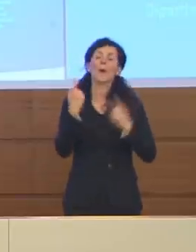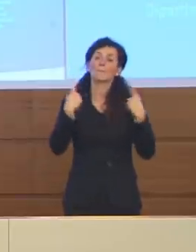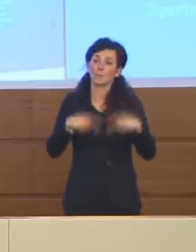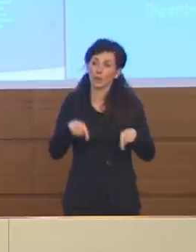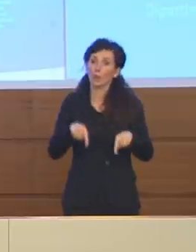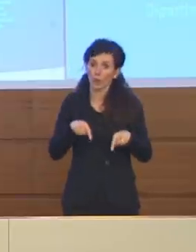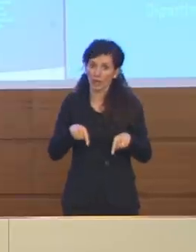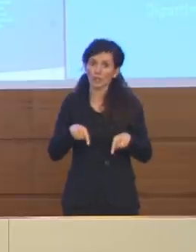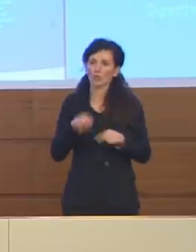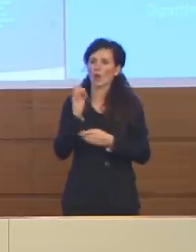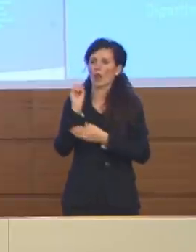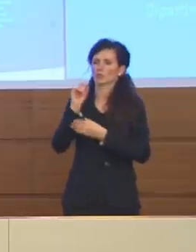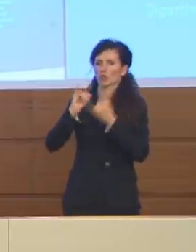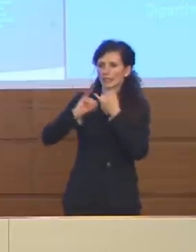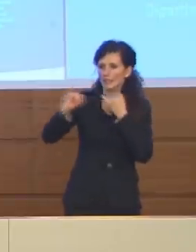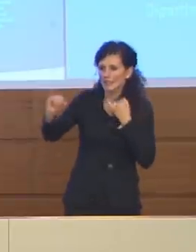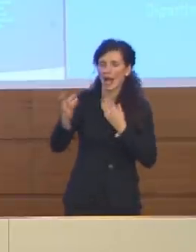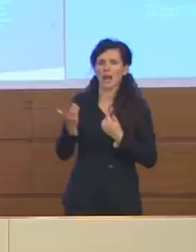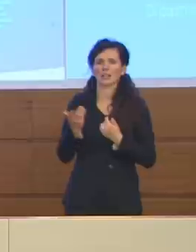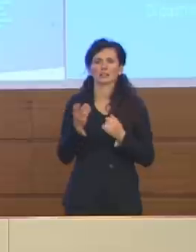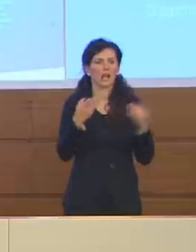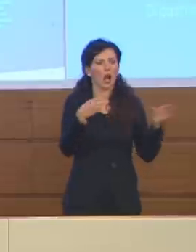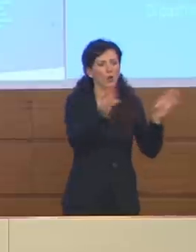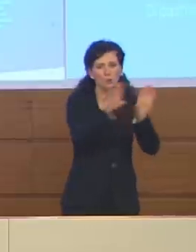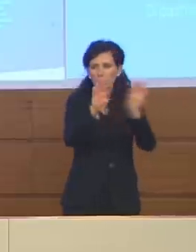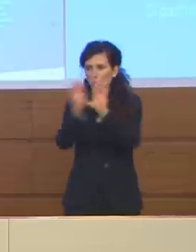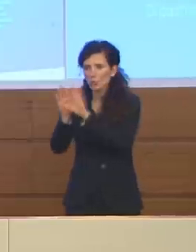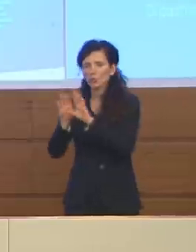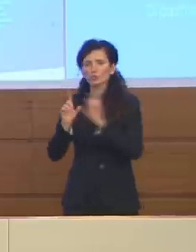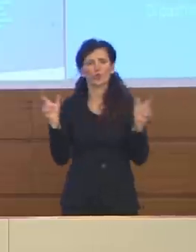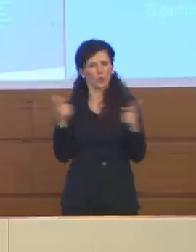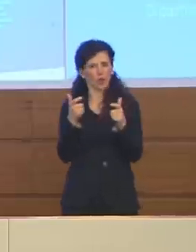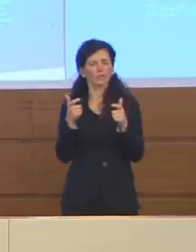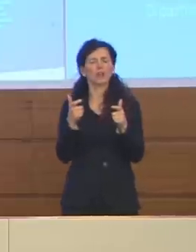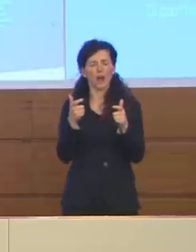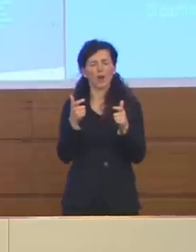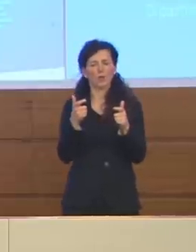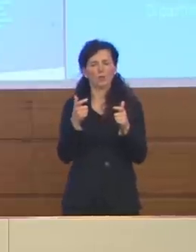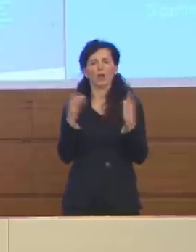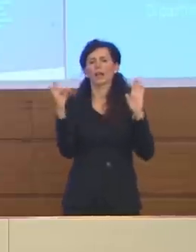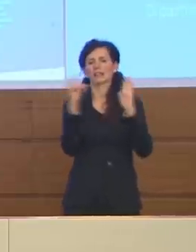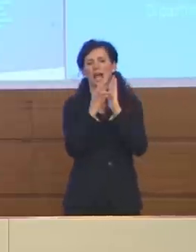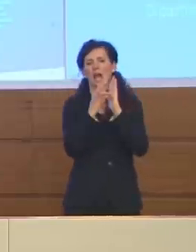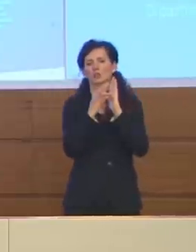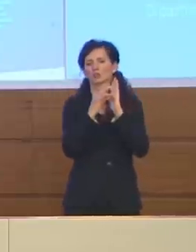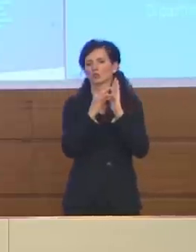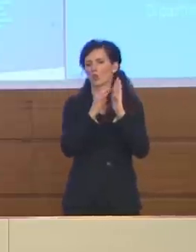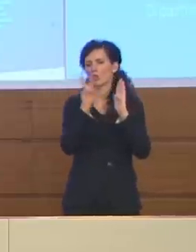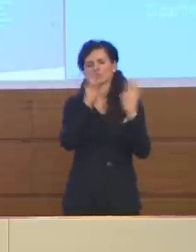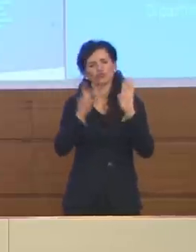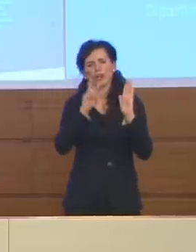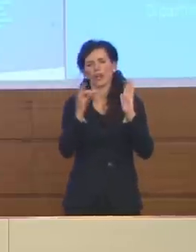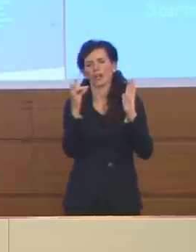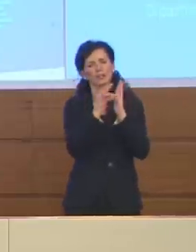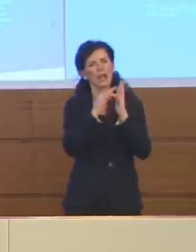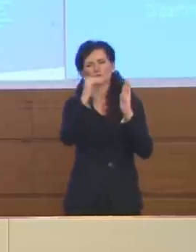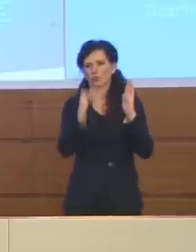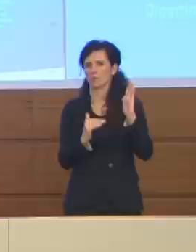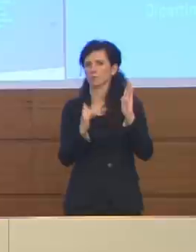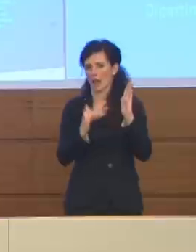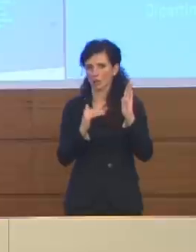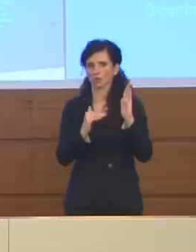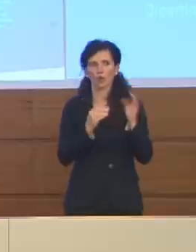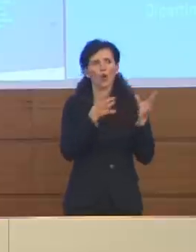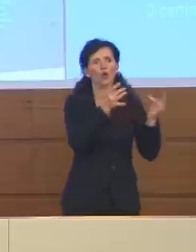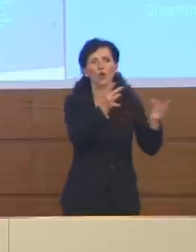sentiti di dare a questa indicazione per poi lasciare evidentemente la scelta a chi ne ha